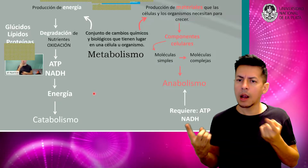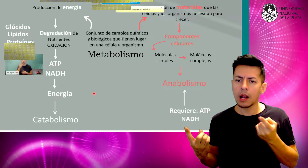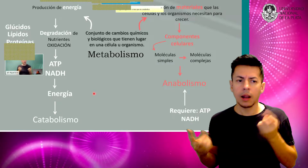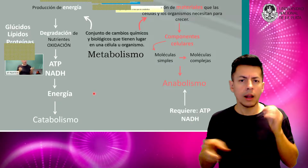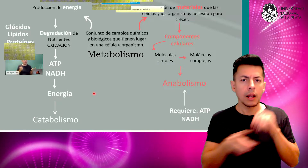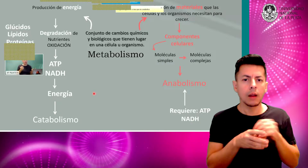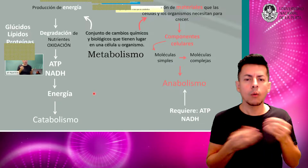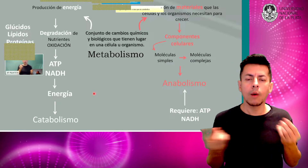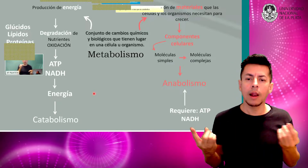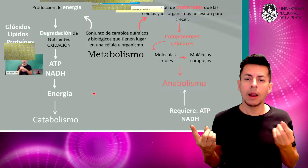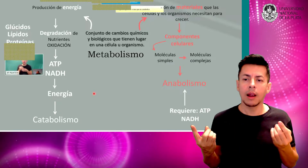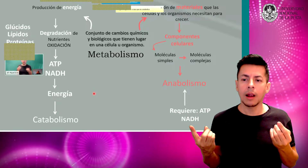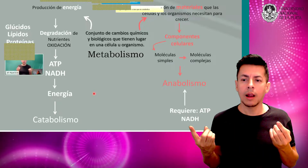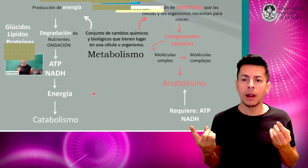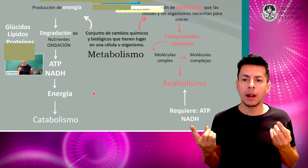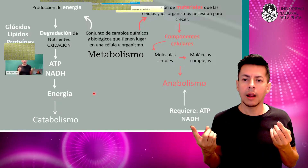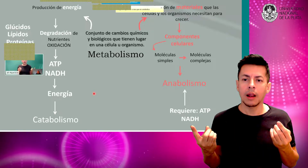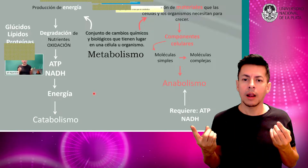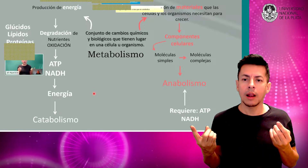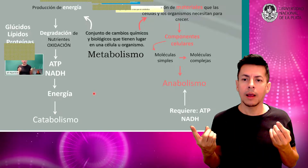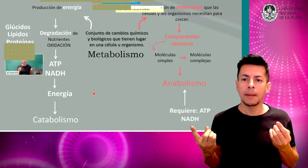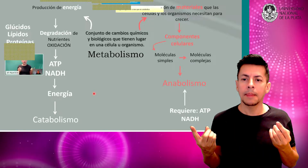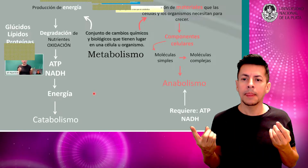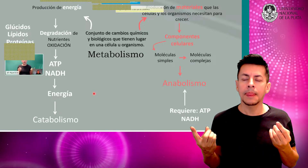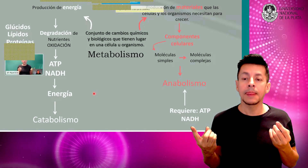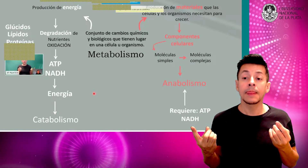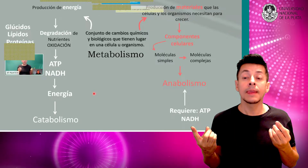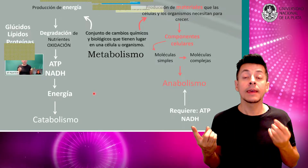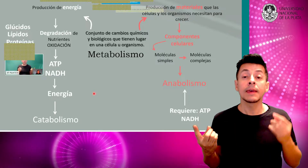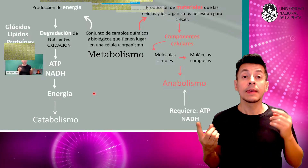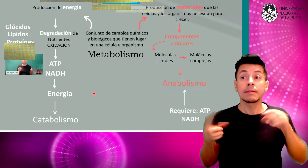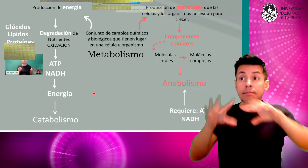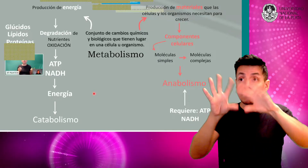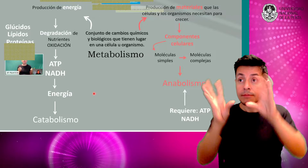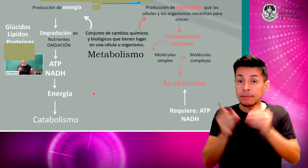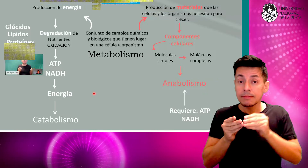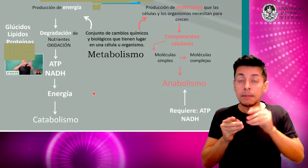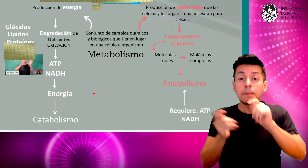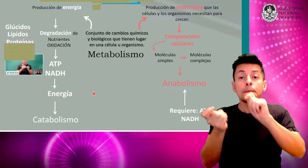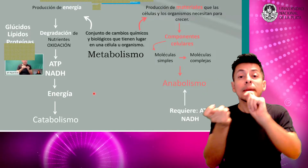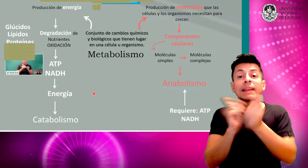No sé si dije metabolismo o catabolismo. ¿A qué parte del metabolismo pertenece?